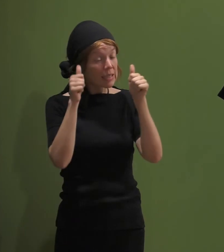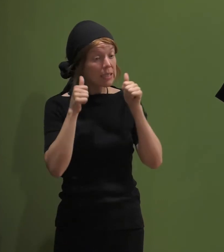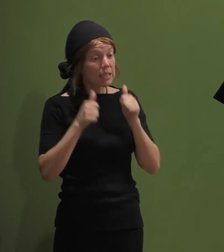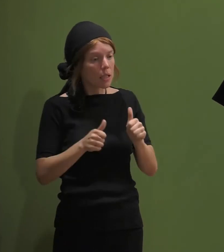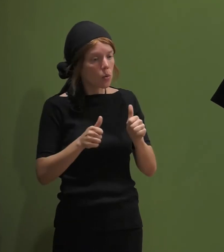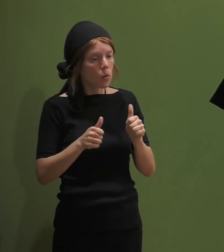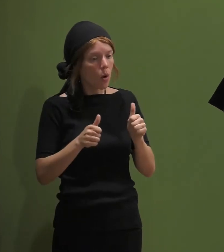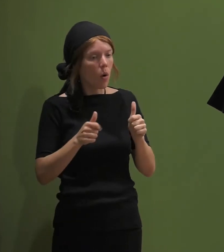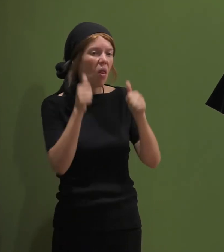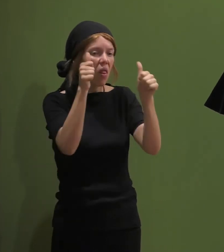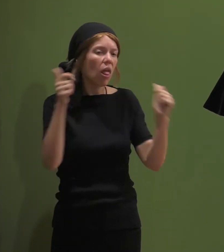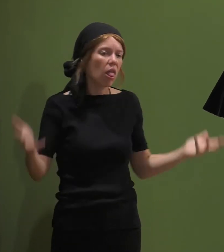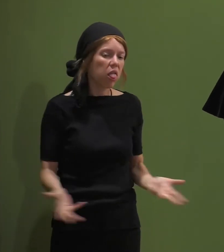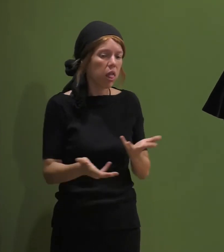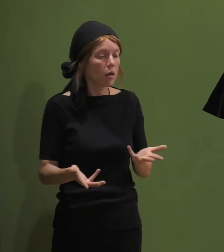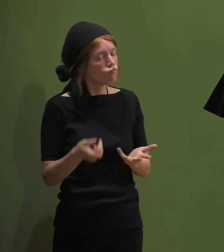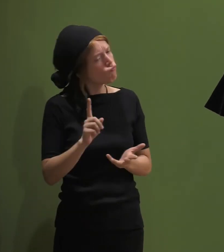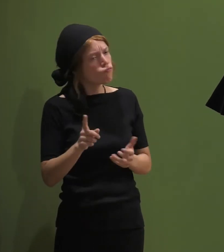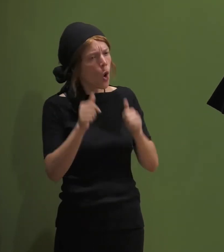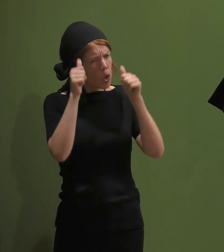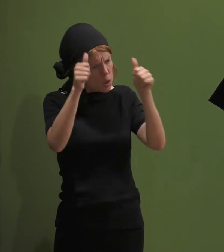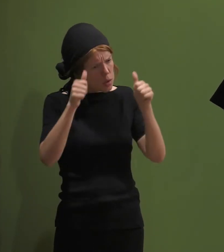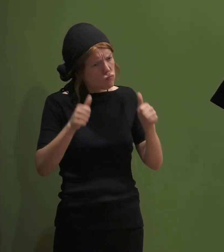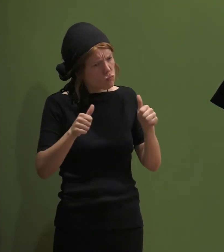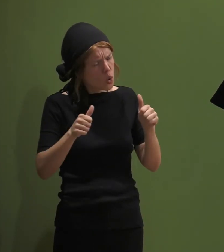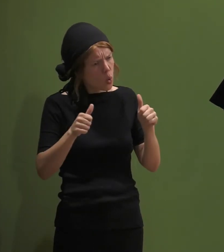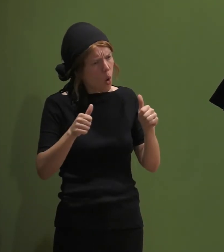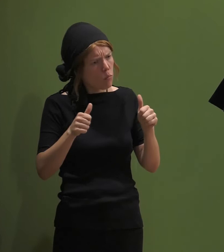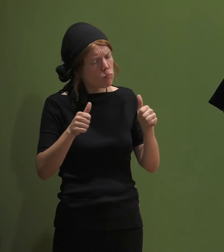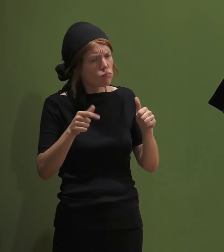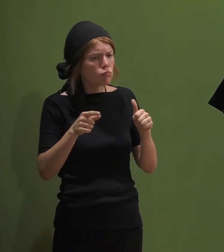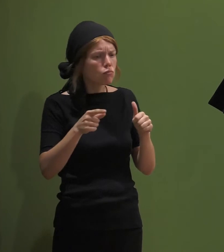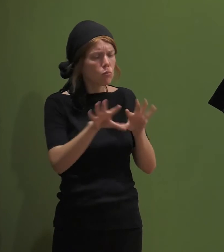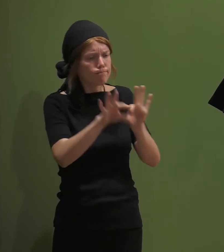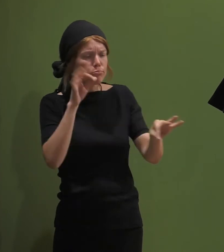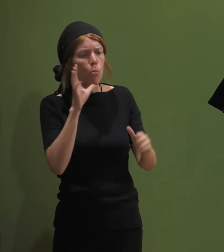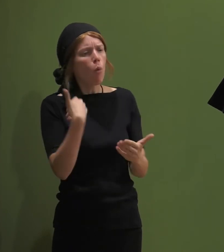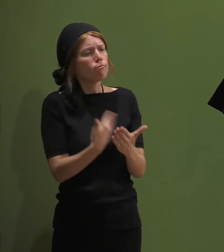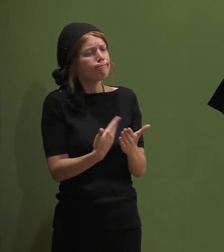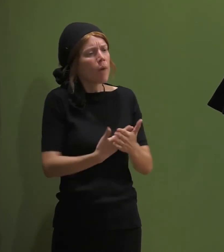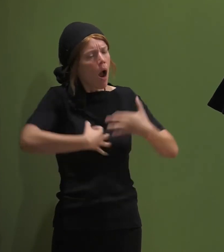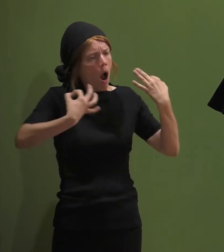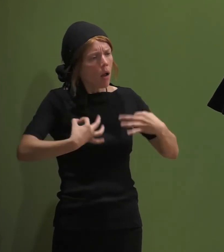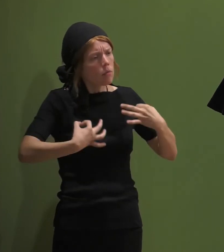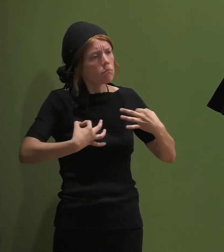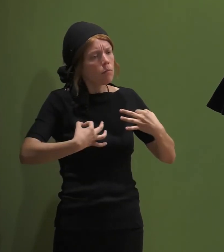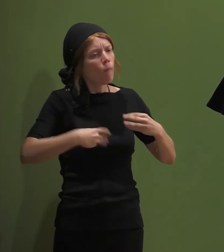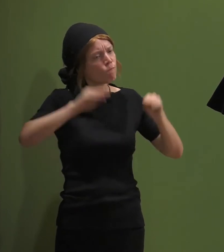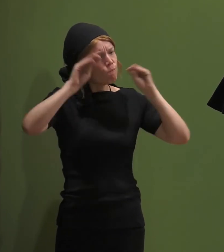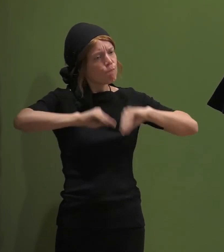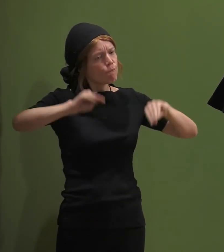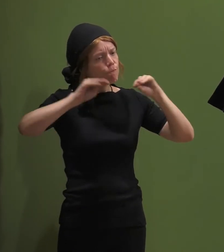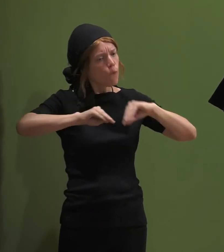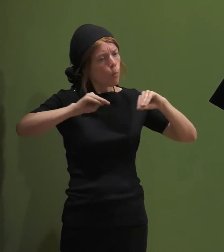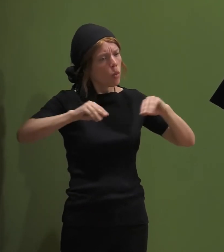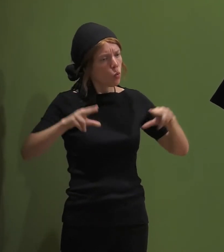no son meros certificados, sino que distinguen a las personas que los reciben porque acreditan y garantizan su formación